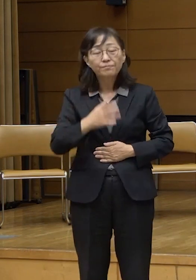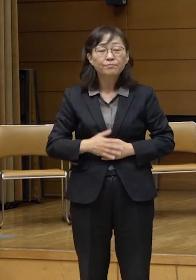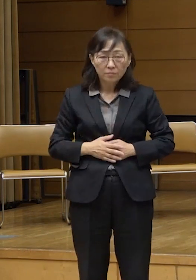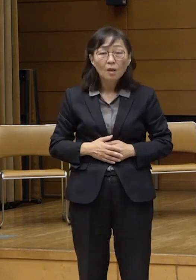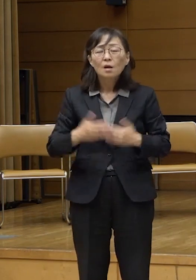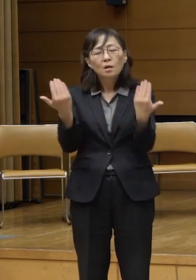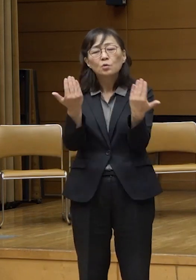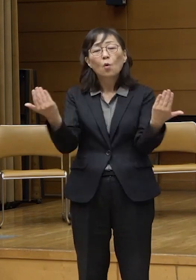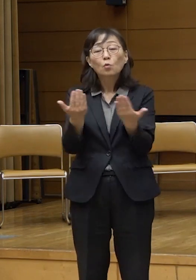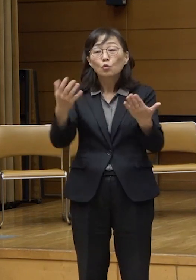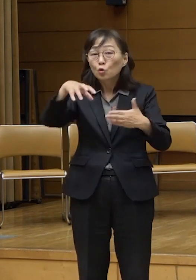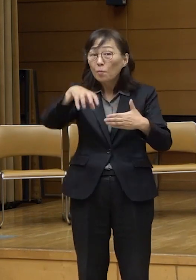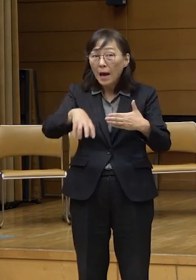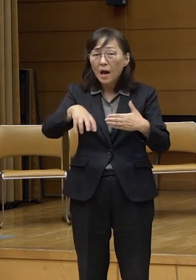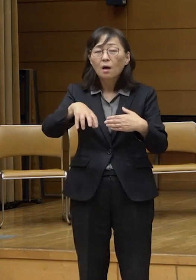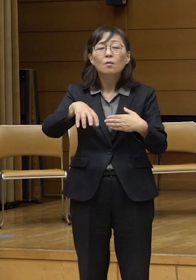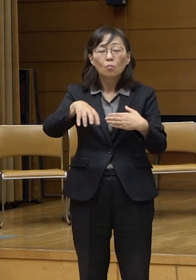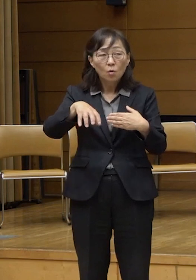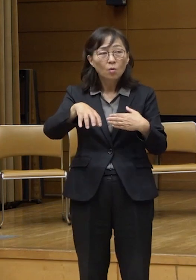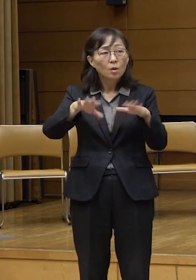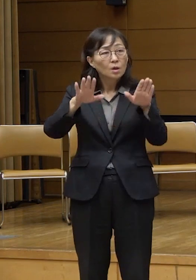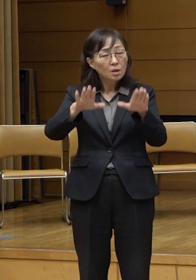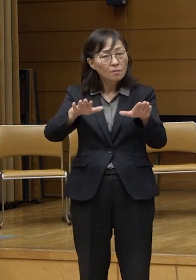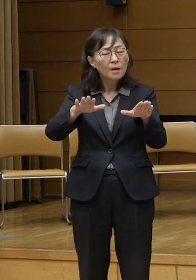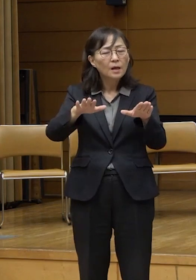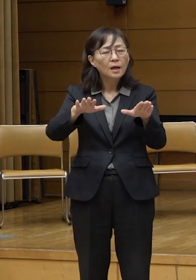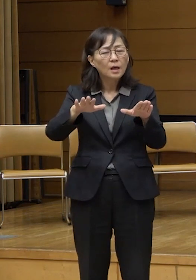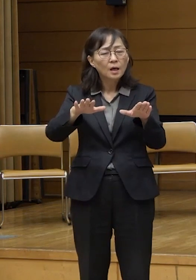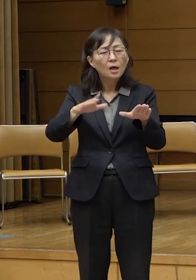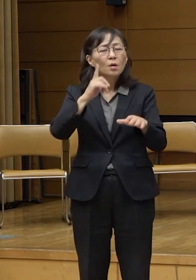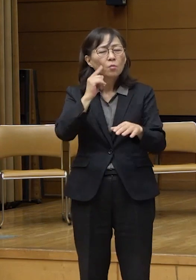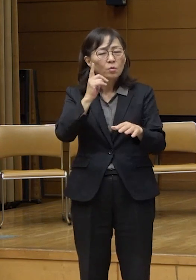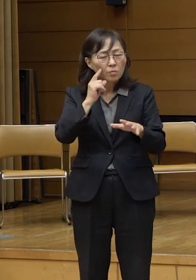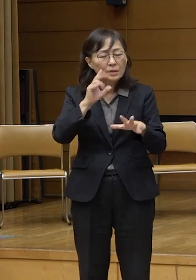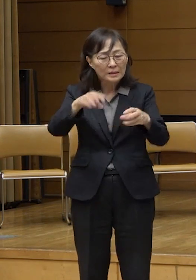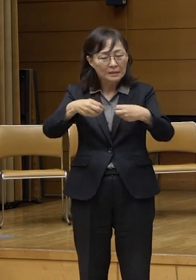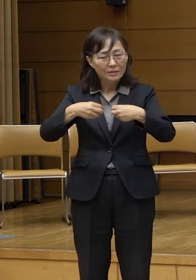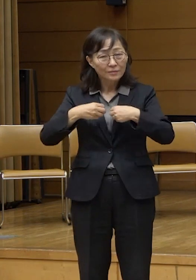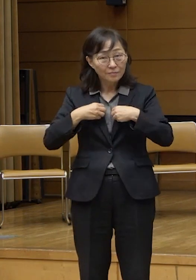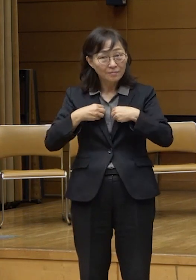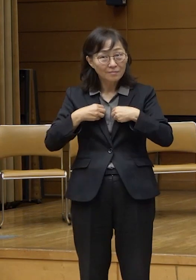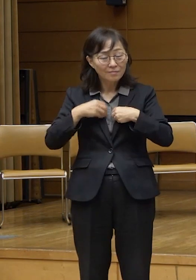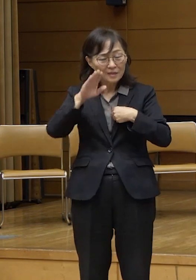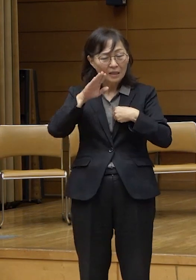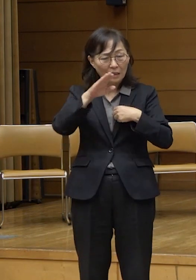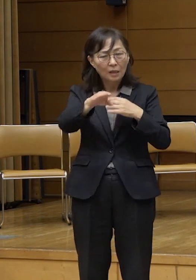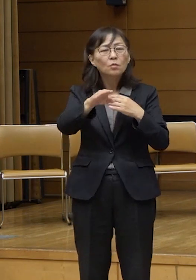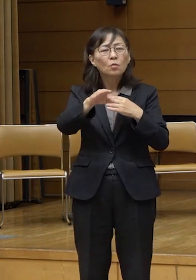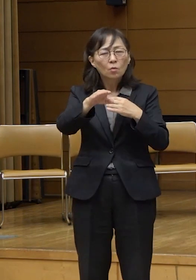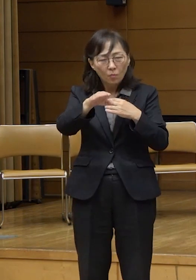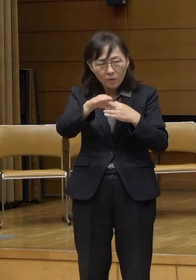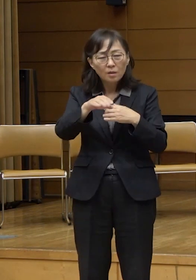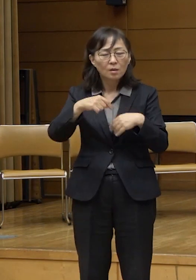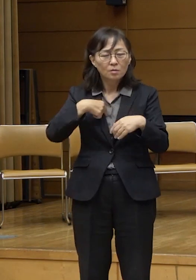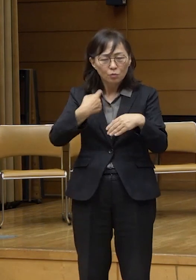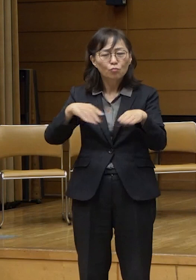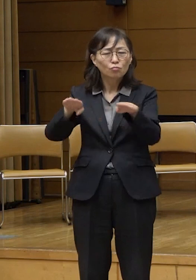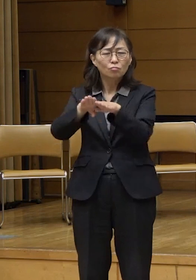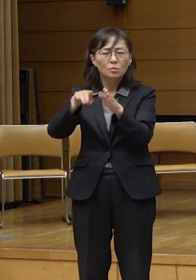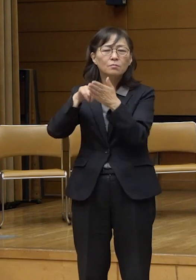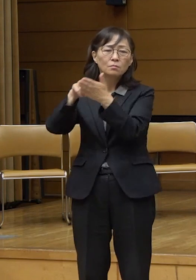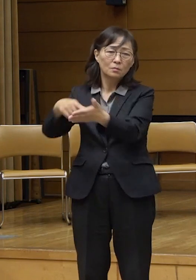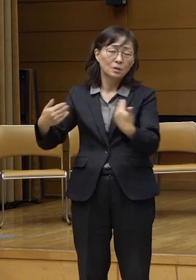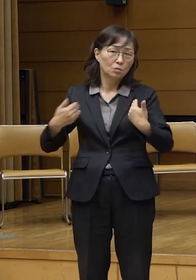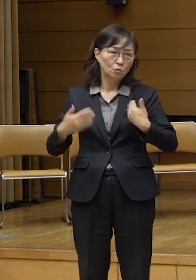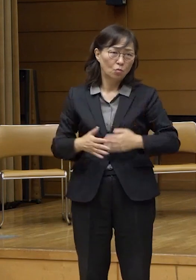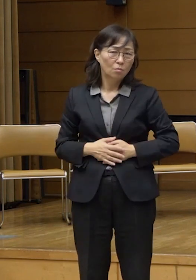職場でも有給を今取ることになって休みにくくなっている場合もあるので、必要な場合には休める、こういったところもき